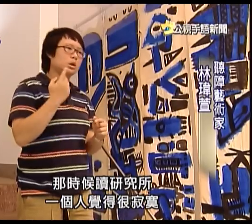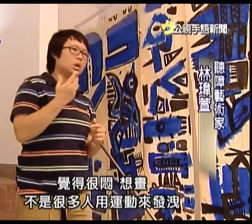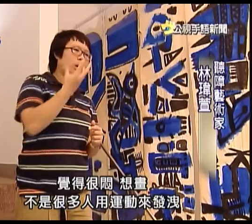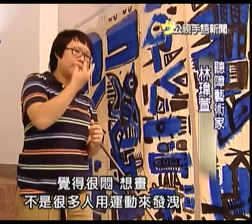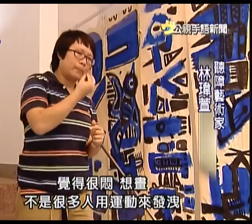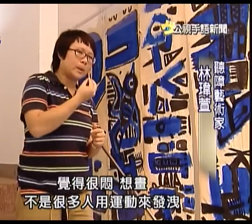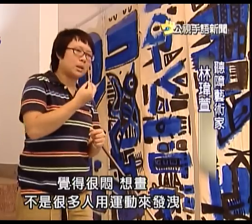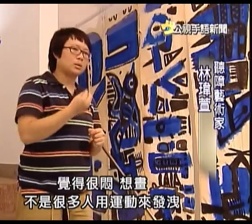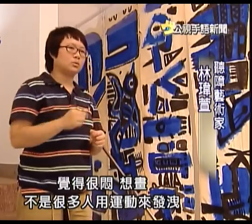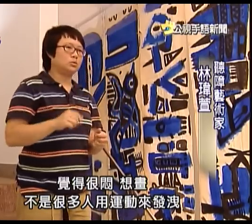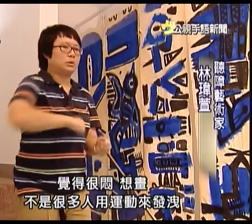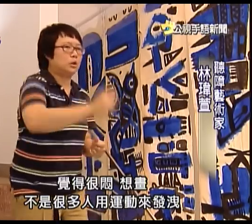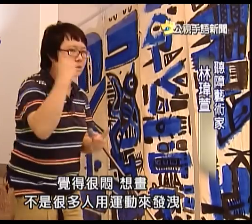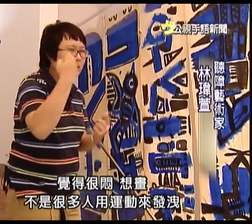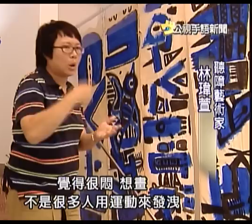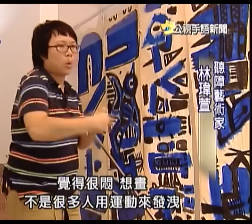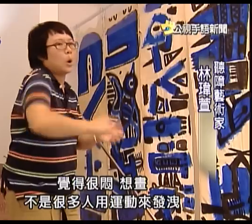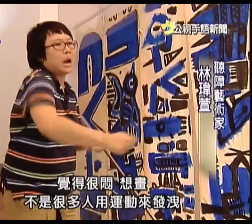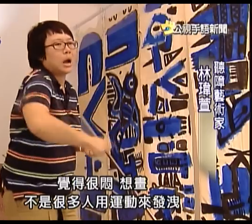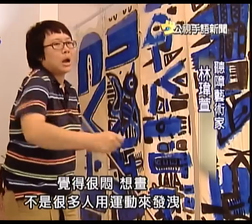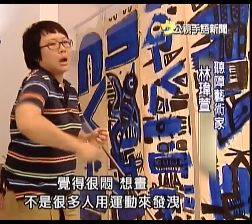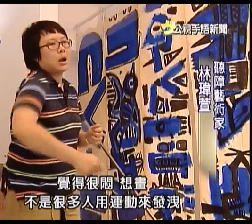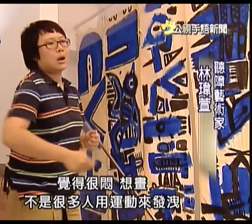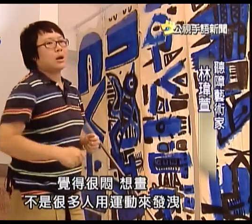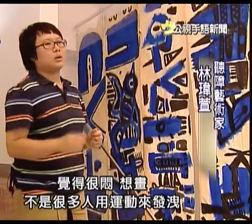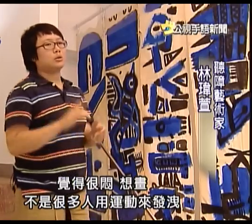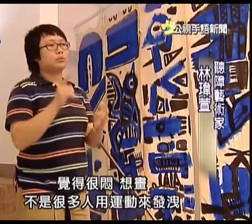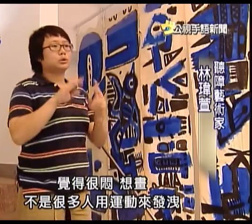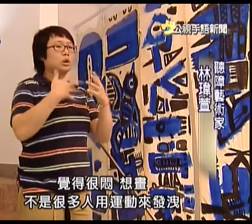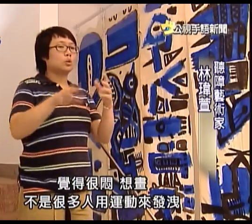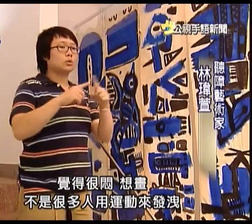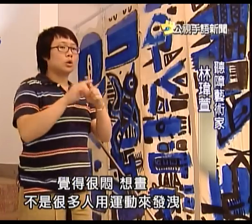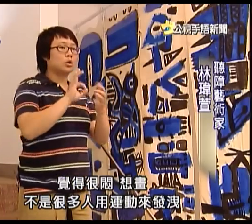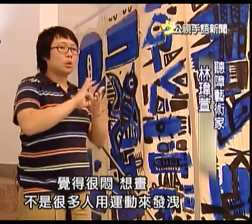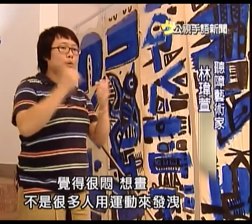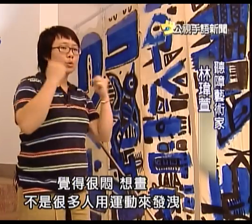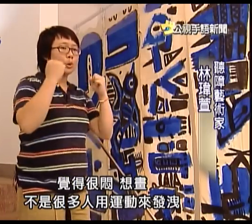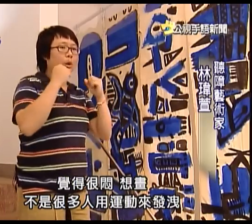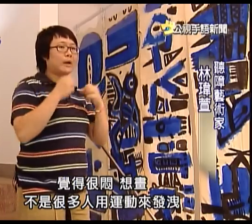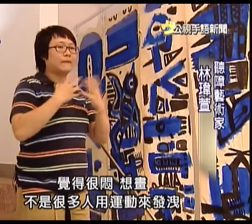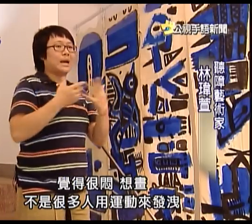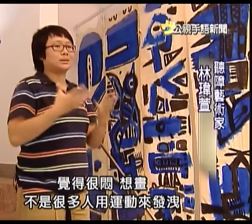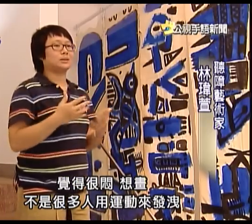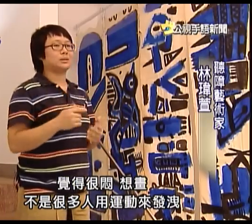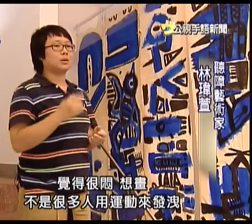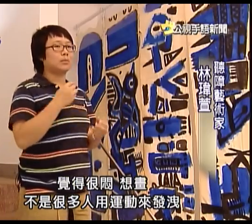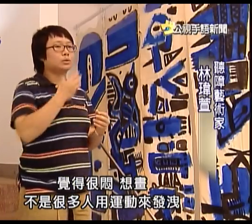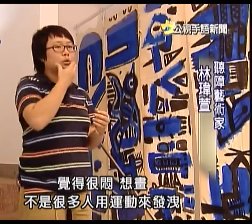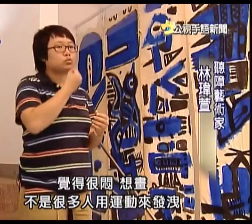很闷，想说话，不是很多人物都来发泄，不都舒服，